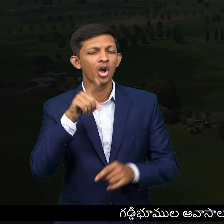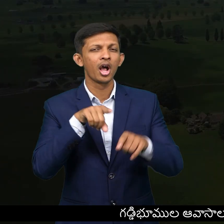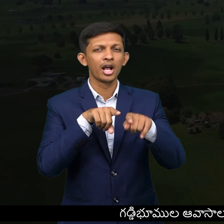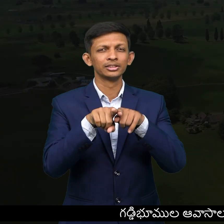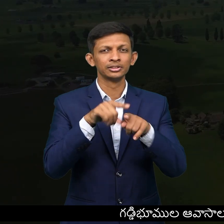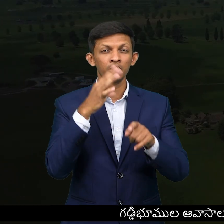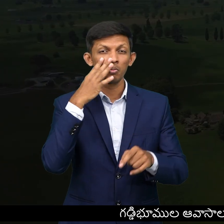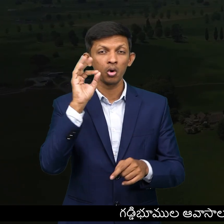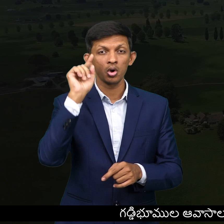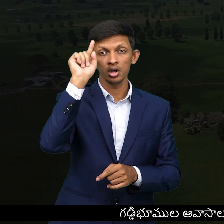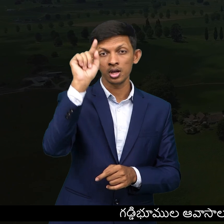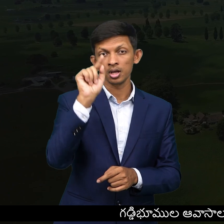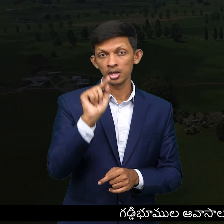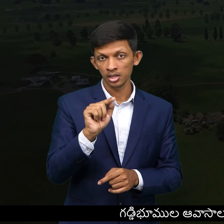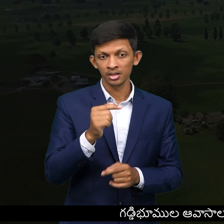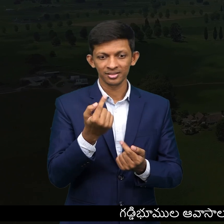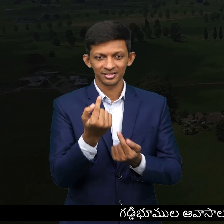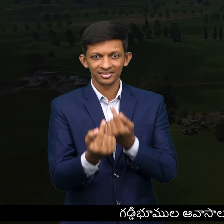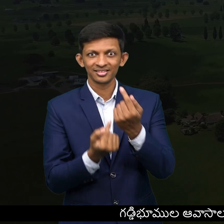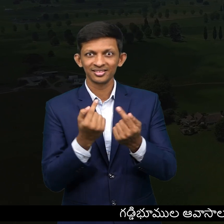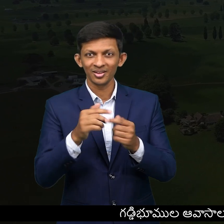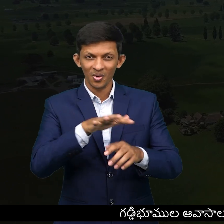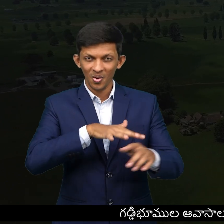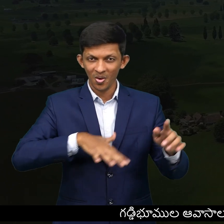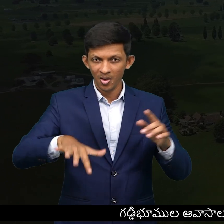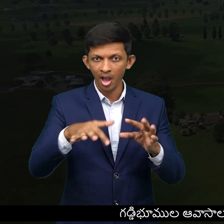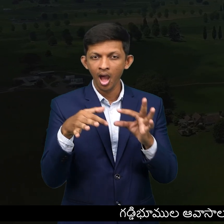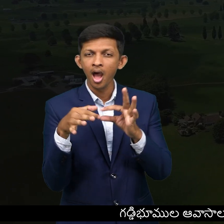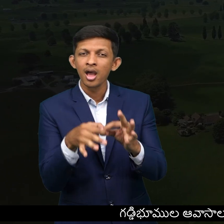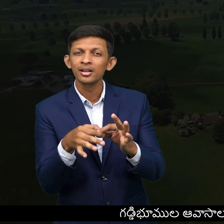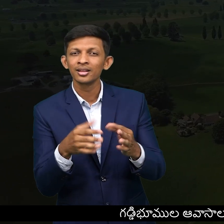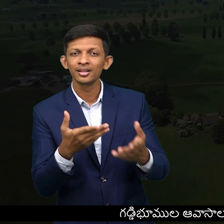గడ్డి భూముల ఆవాసాల లక్షణాలను వివరించగలరు.